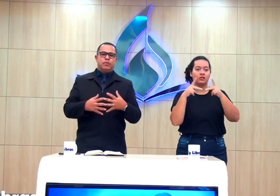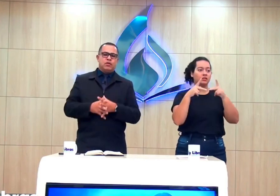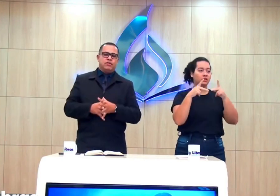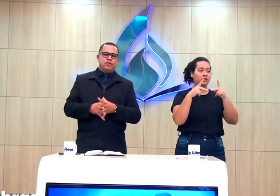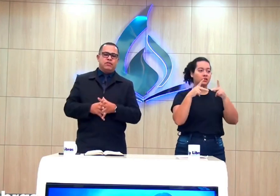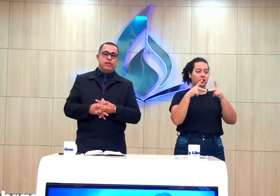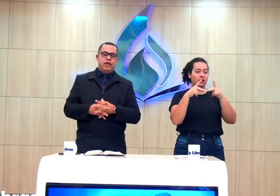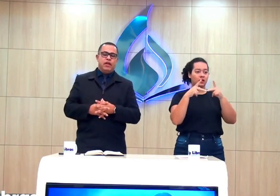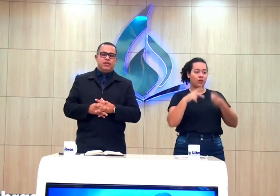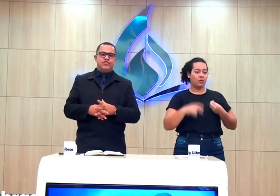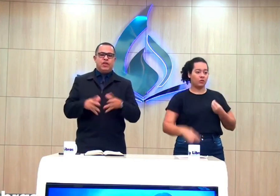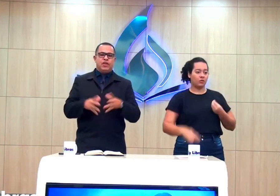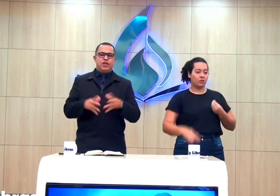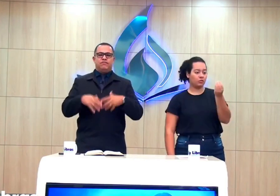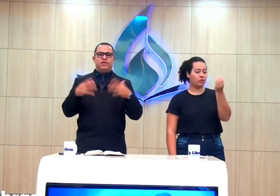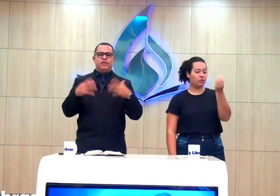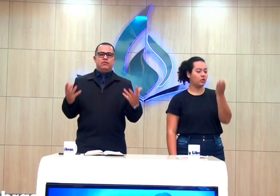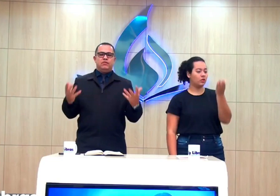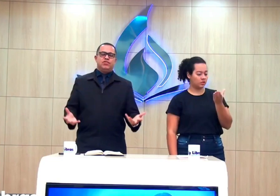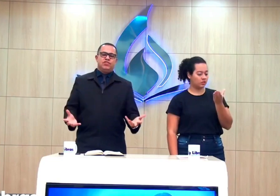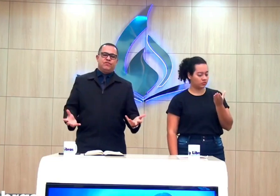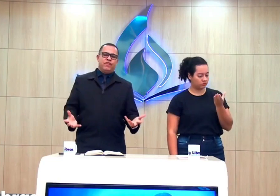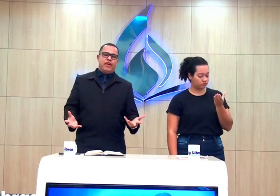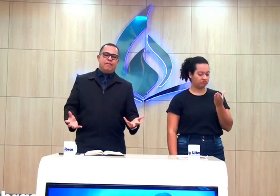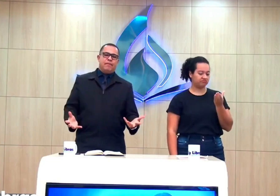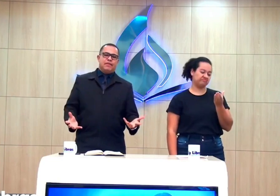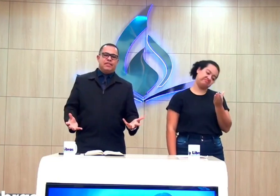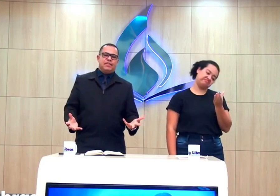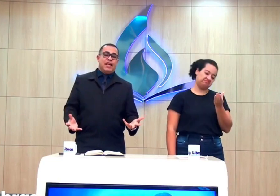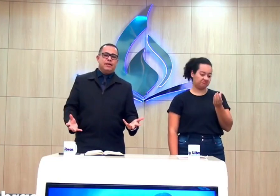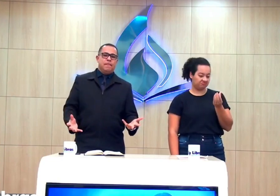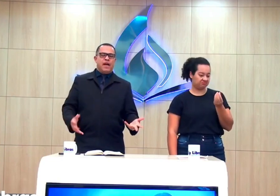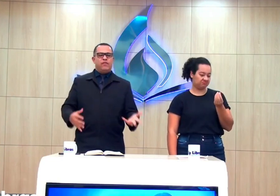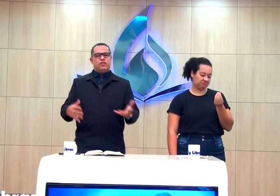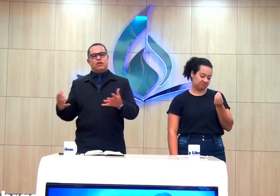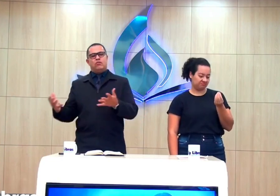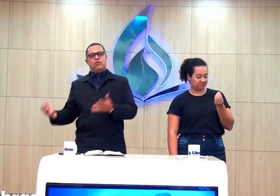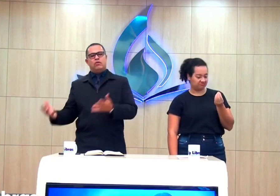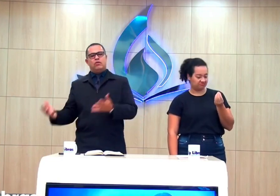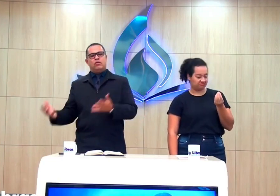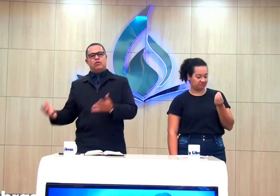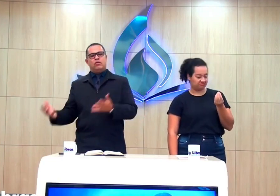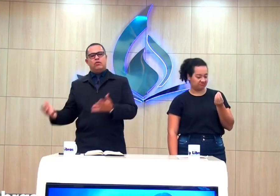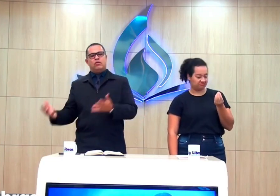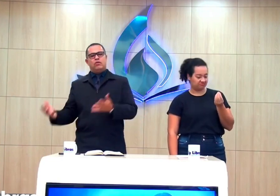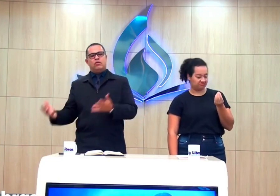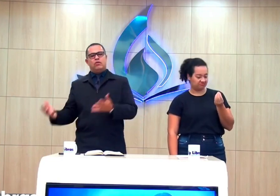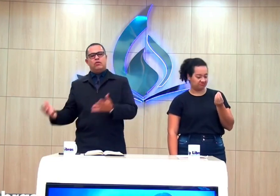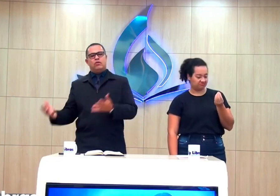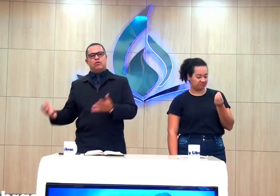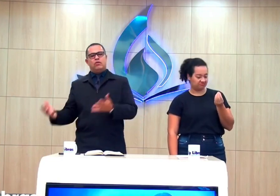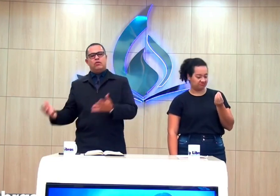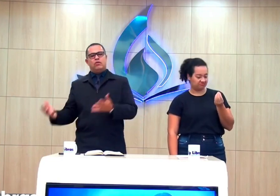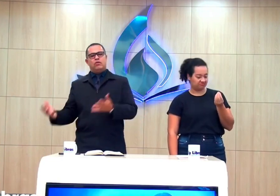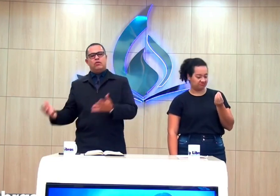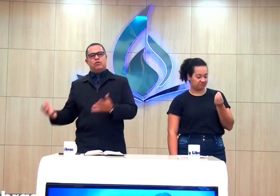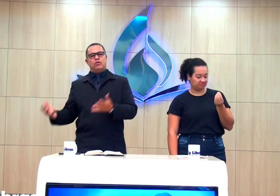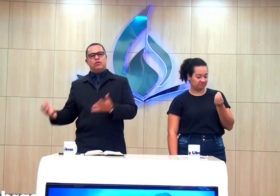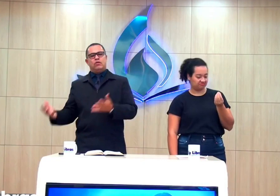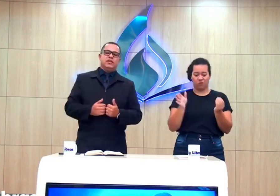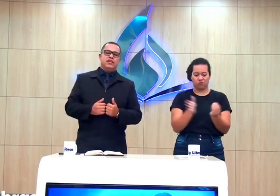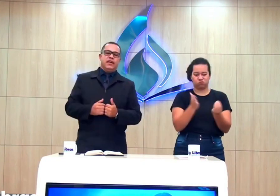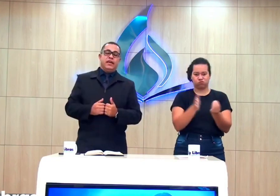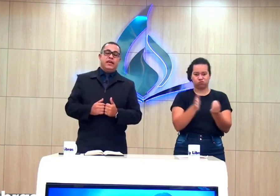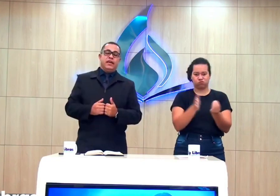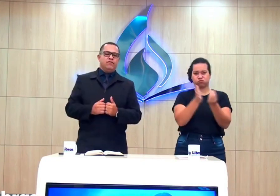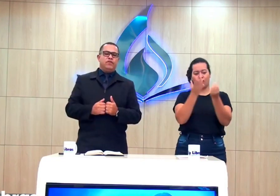olhamos para a nossa vida, e se a nossa vida não estiver abastada, a nossa conta não estiver gorda, se a